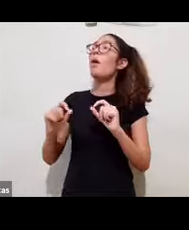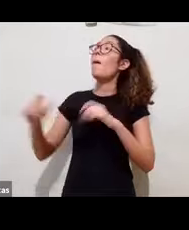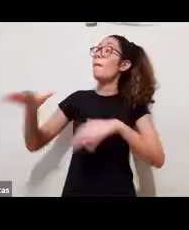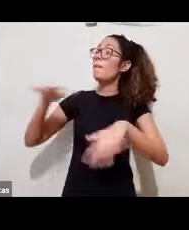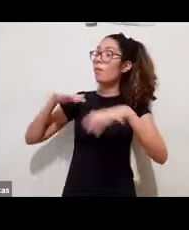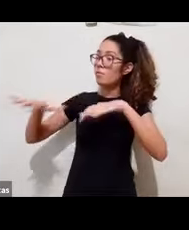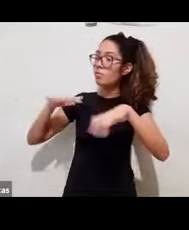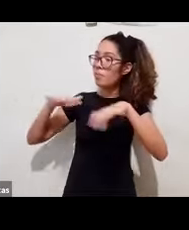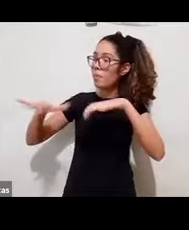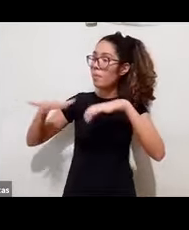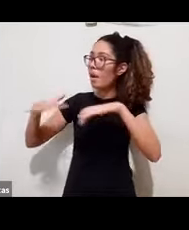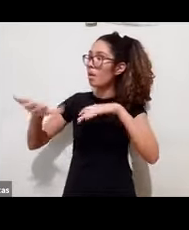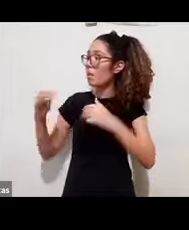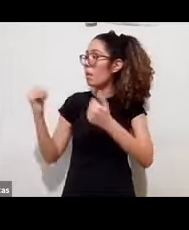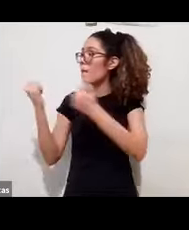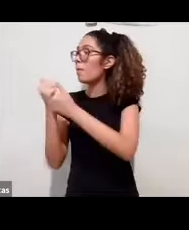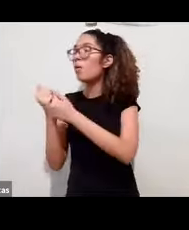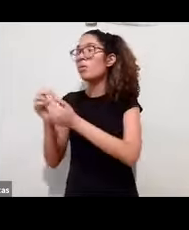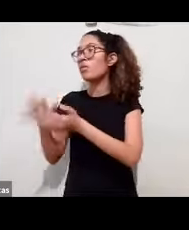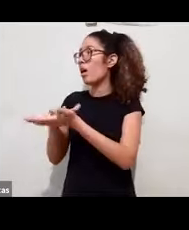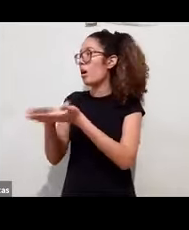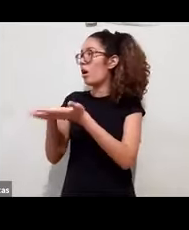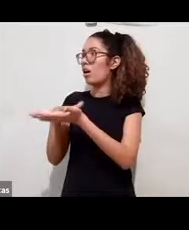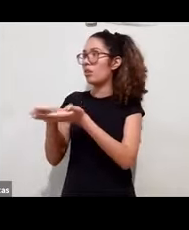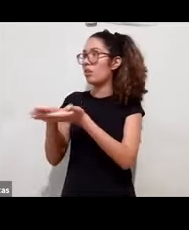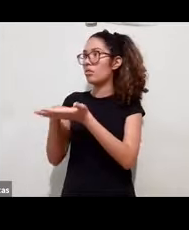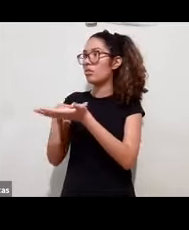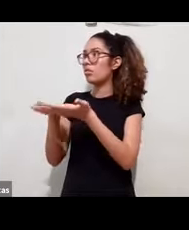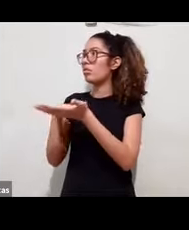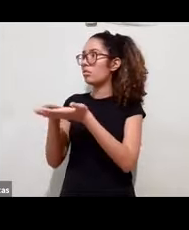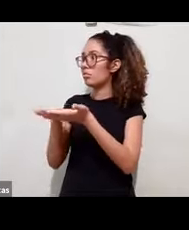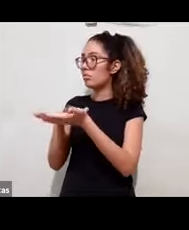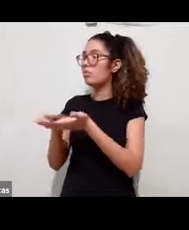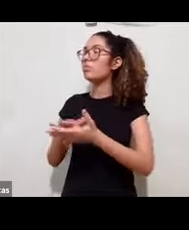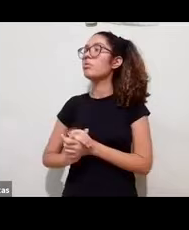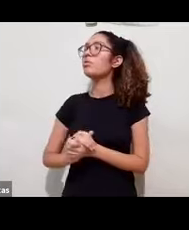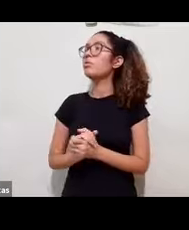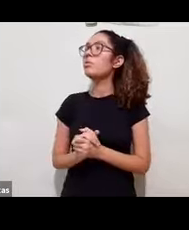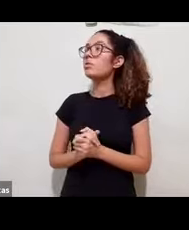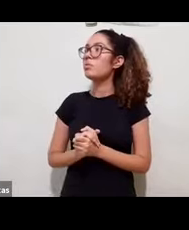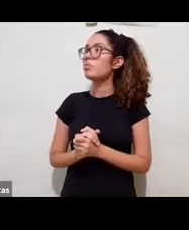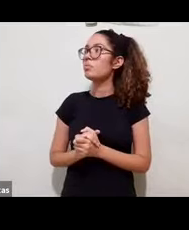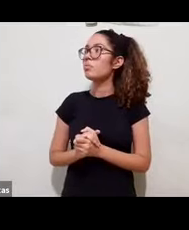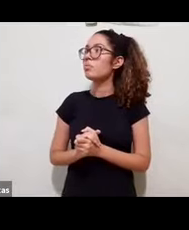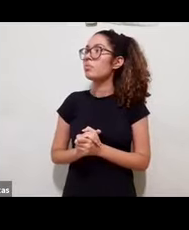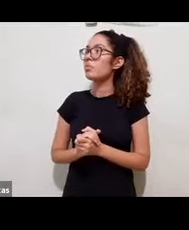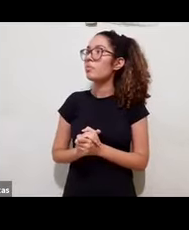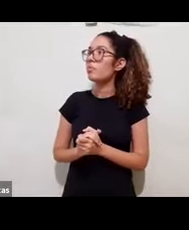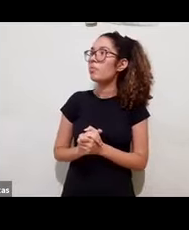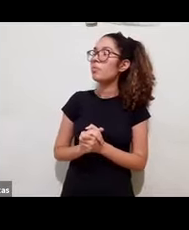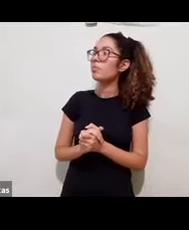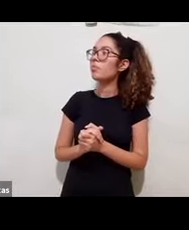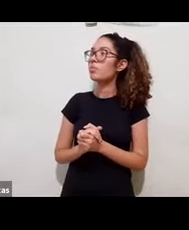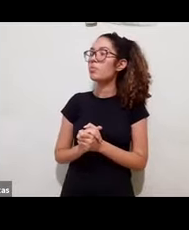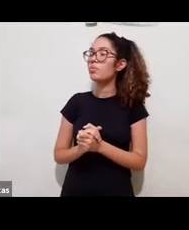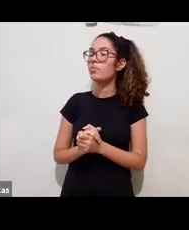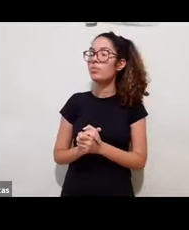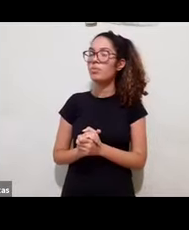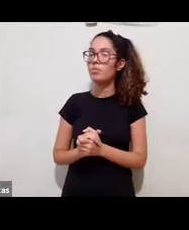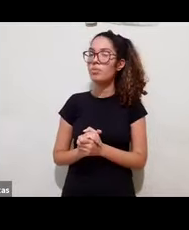de defesa de uma política de saúde mental, sim, que prima pelo cuidado e liberdade, que ela faz